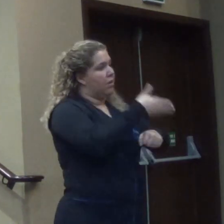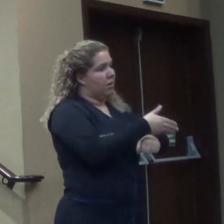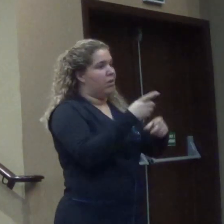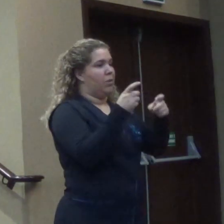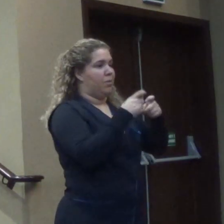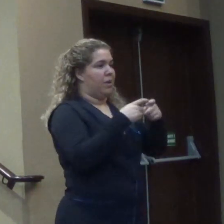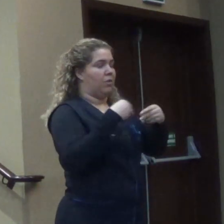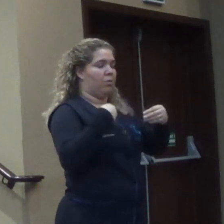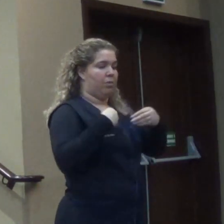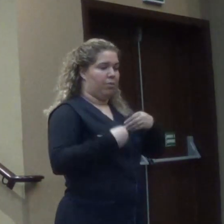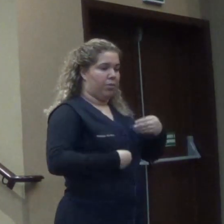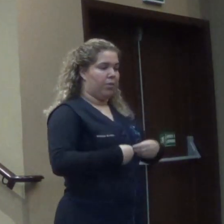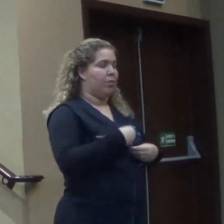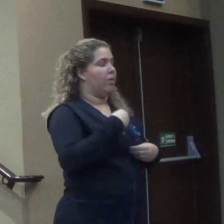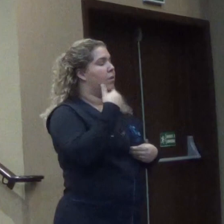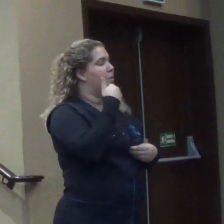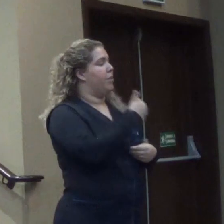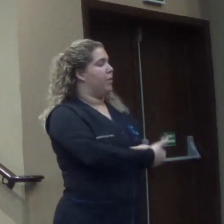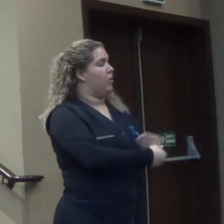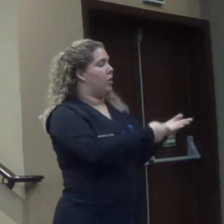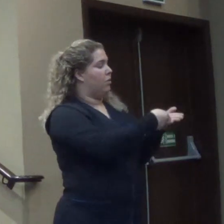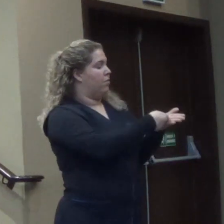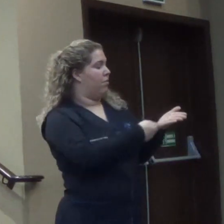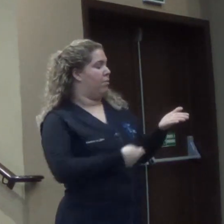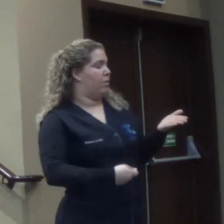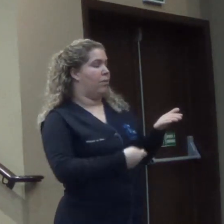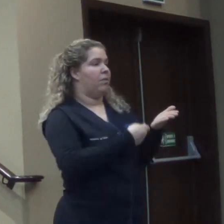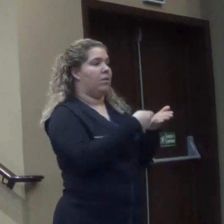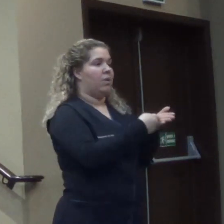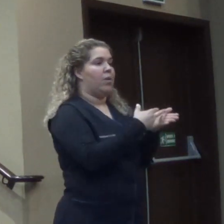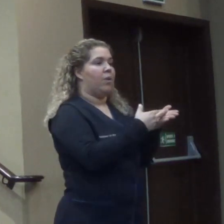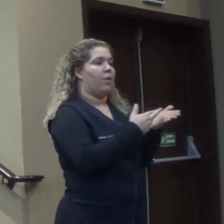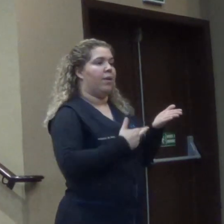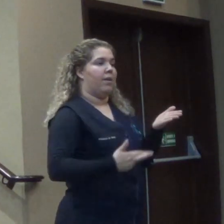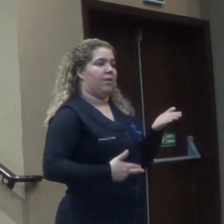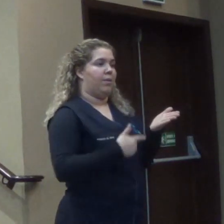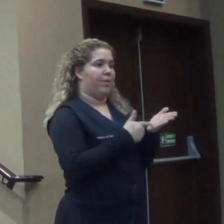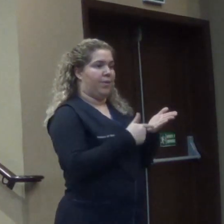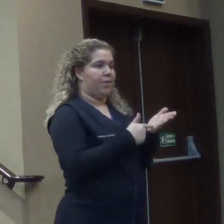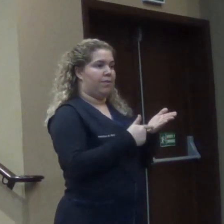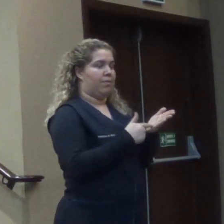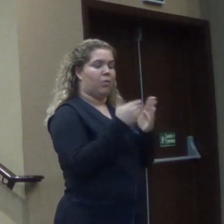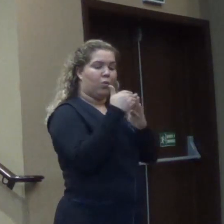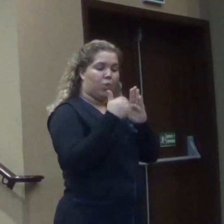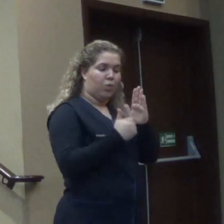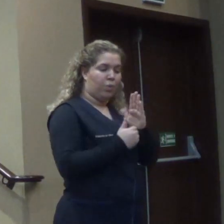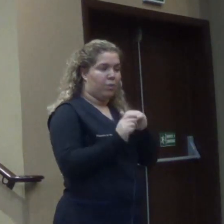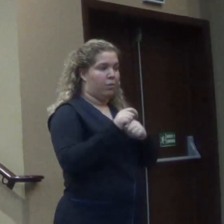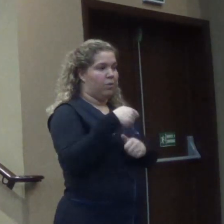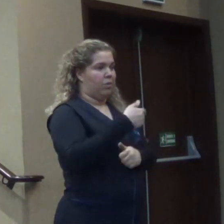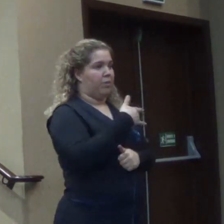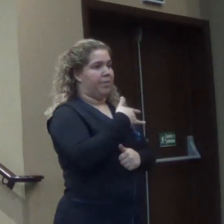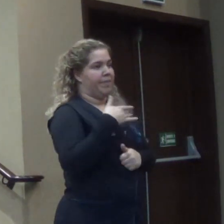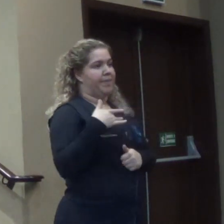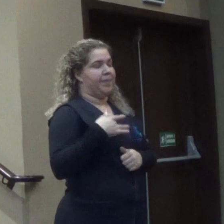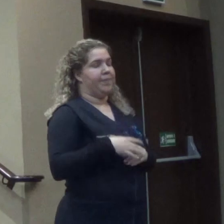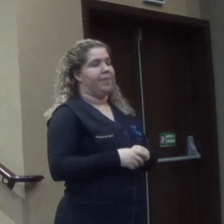as orientações, pedia colesterol, glicemia, hemograma, vitamina B, essas coisas todas que a gente pede no